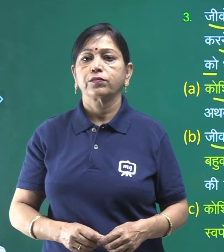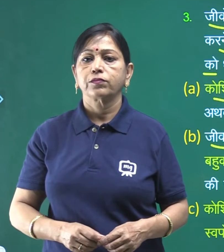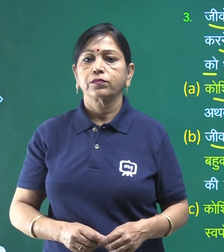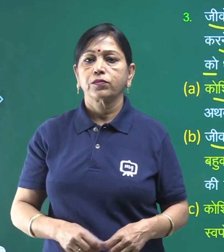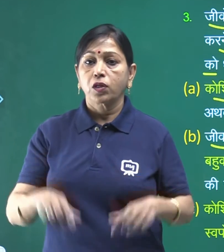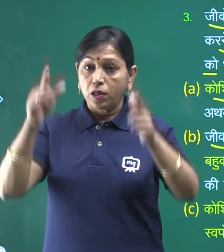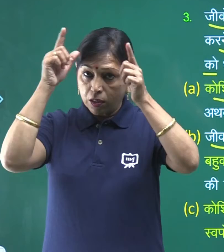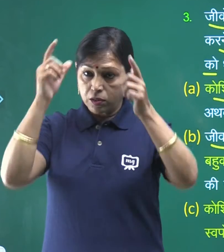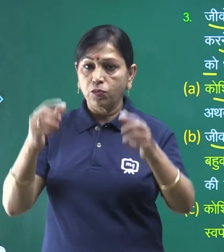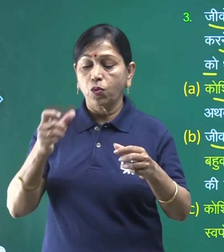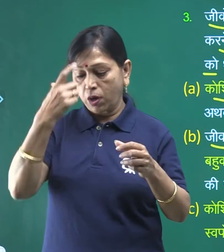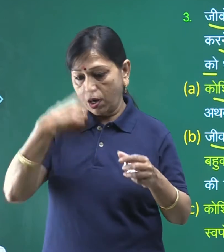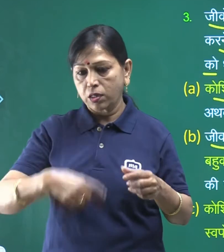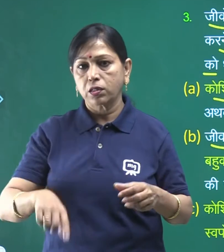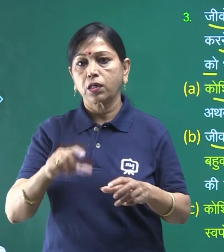जीव का शरीर